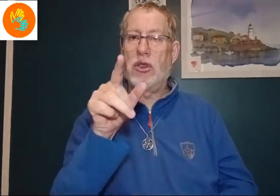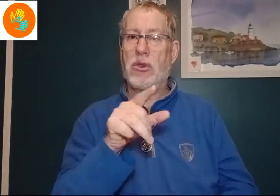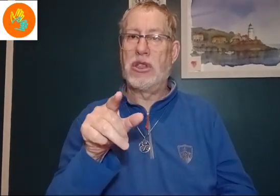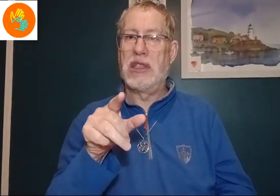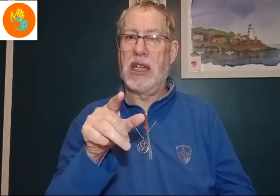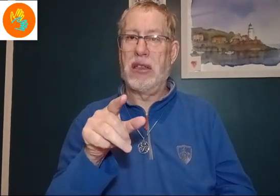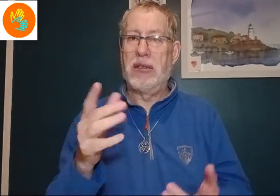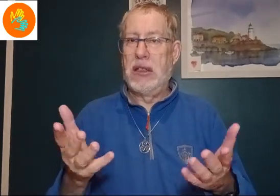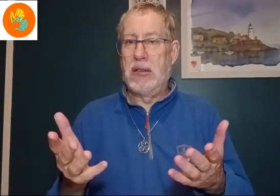de zigzag.